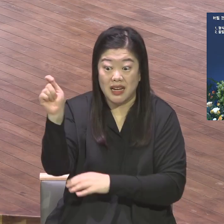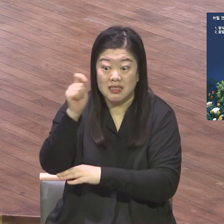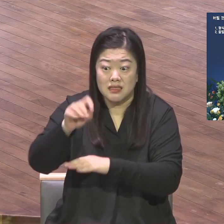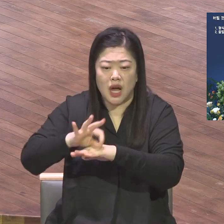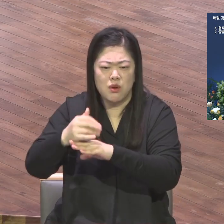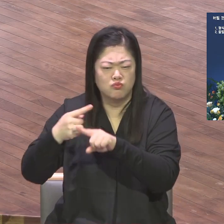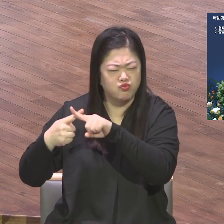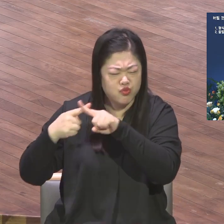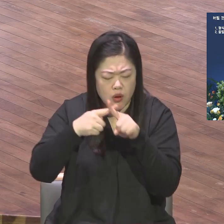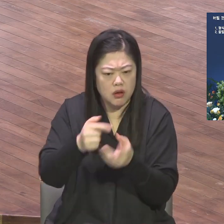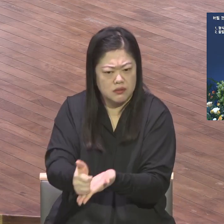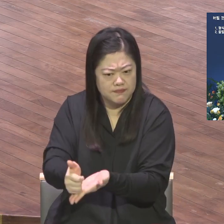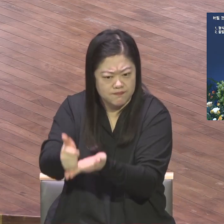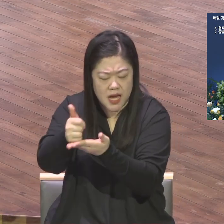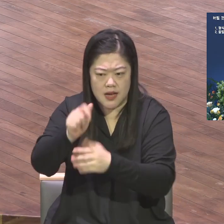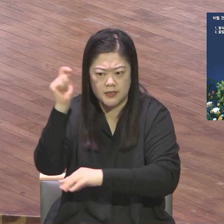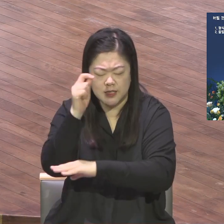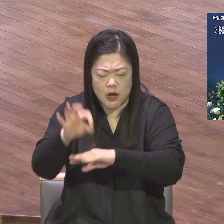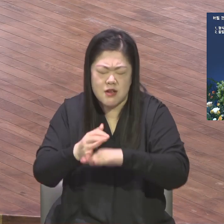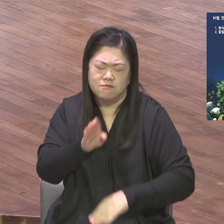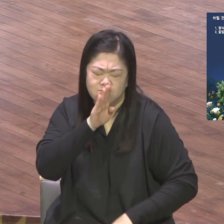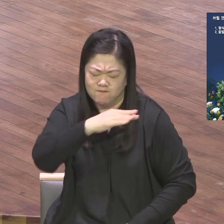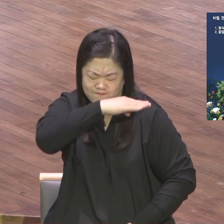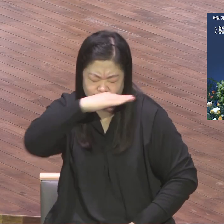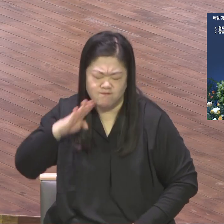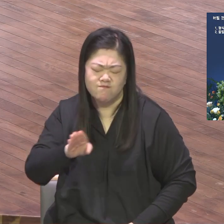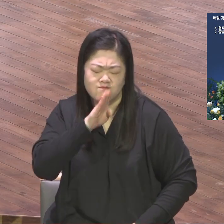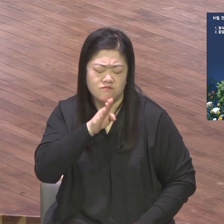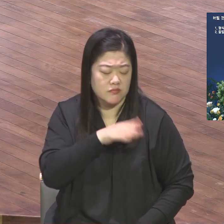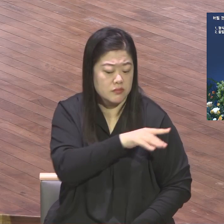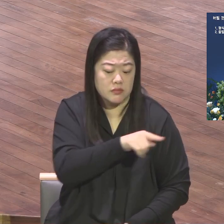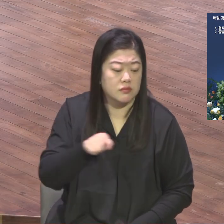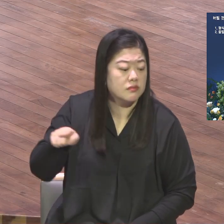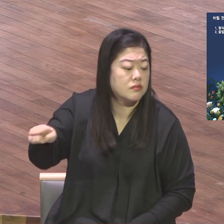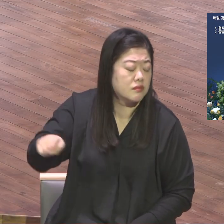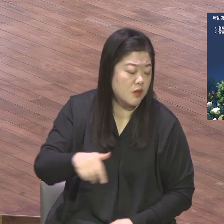하나님 정죄했냐? 배고파서 먹었는데 그걸 정죄했냐?